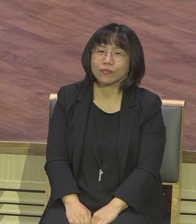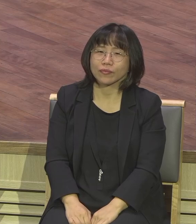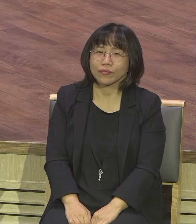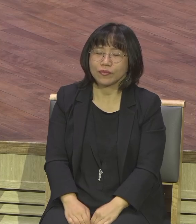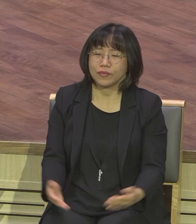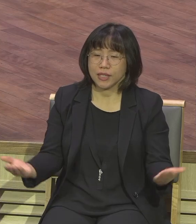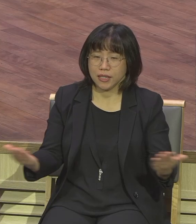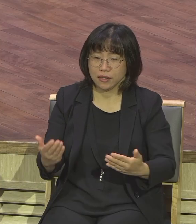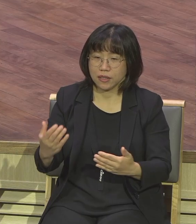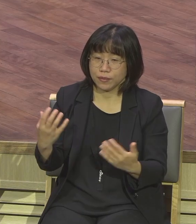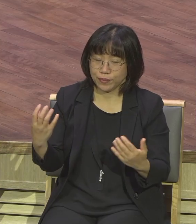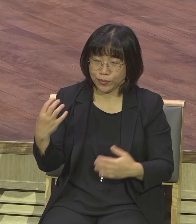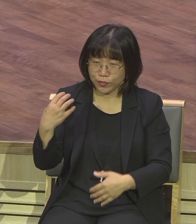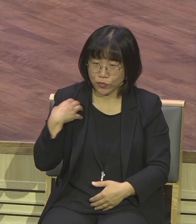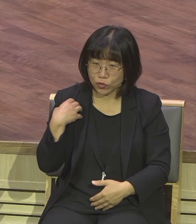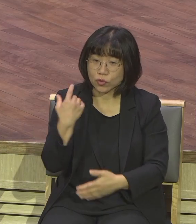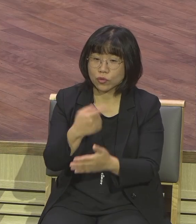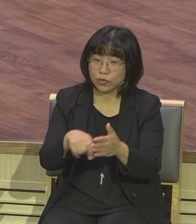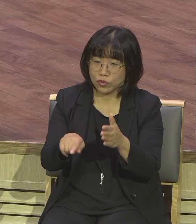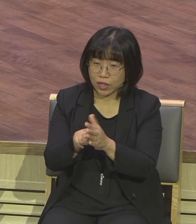직분 감당해야 되니까.